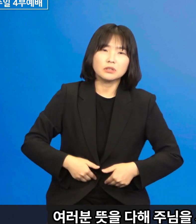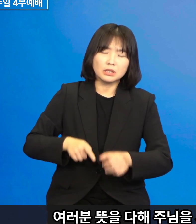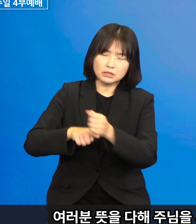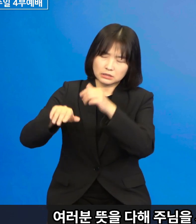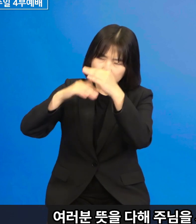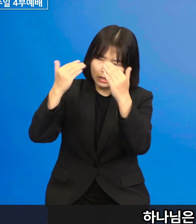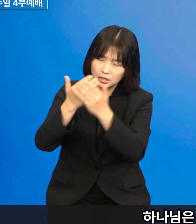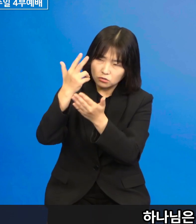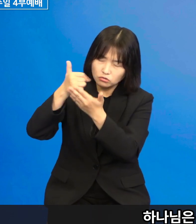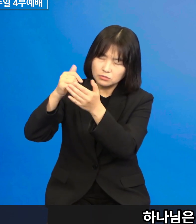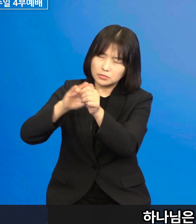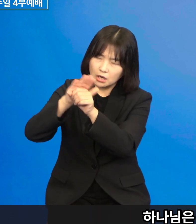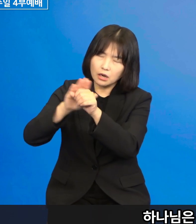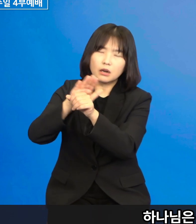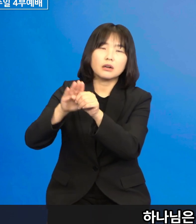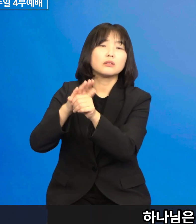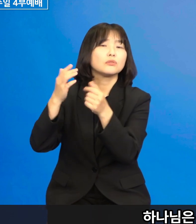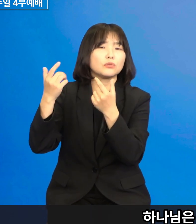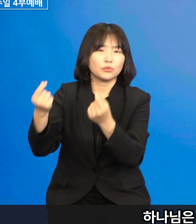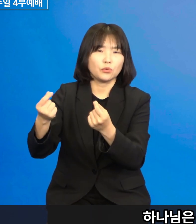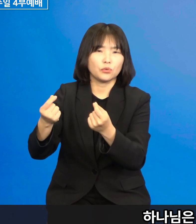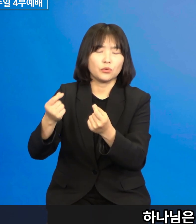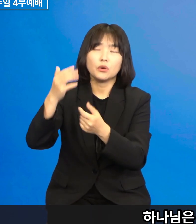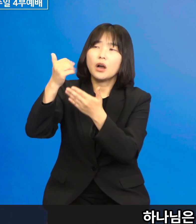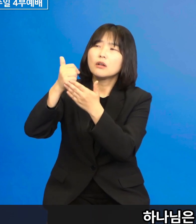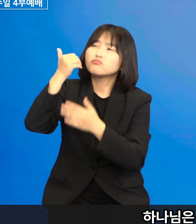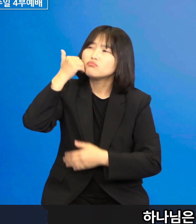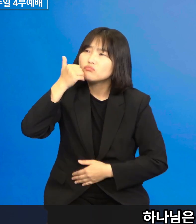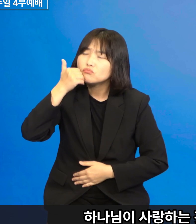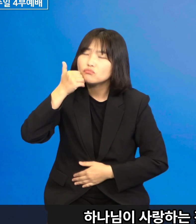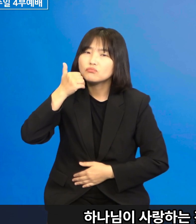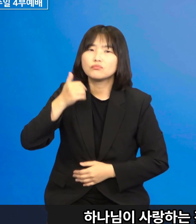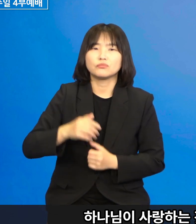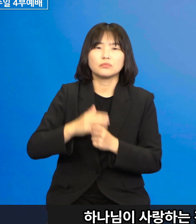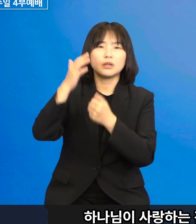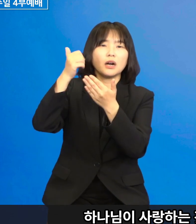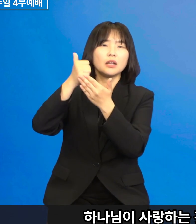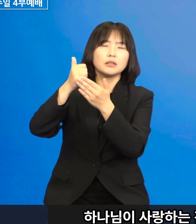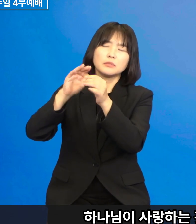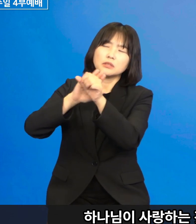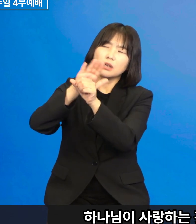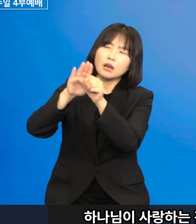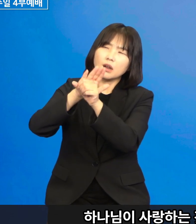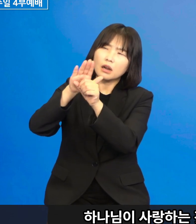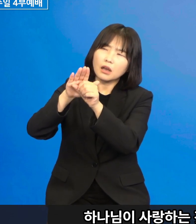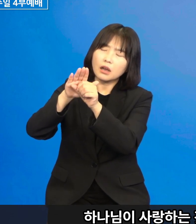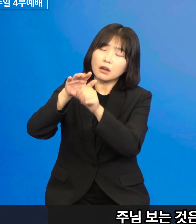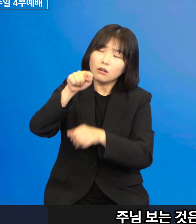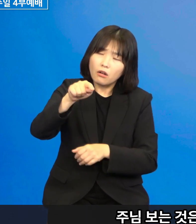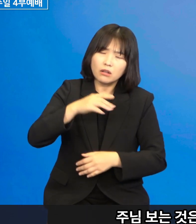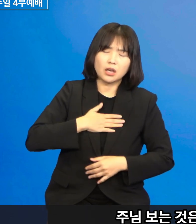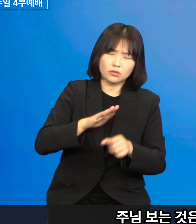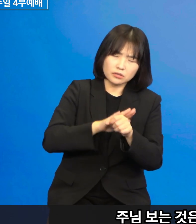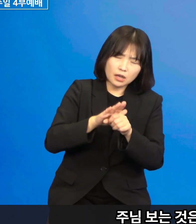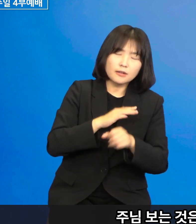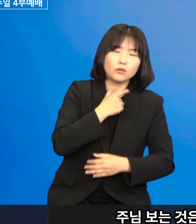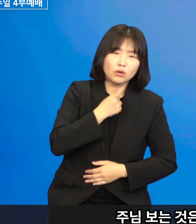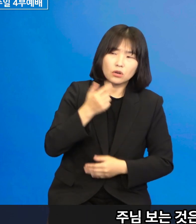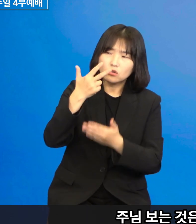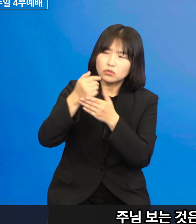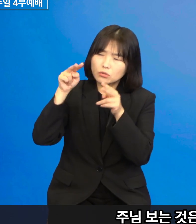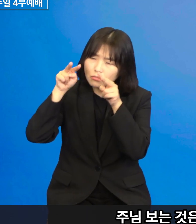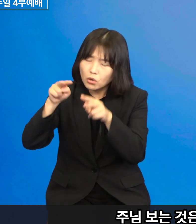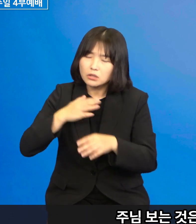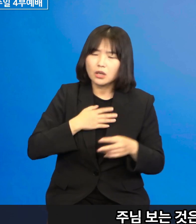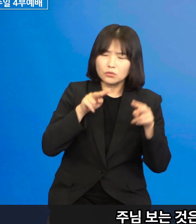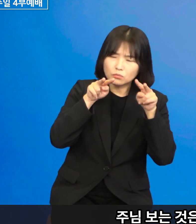바로 그런 거예요. 하나님이 어떤 분이신지, 하나님이 사랑하는 것을 나도 사랑하기를 원하고, 주님이 보는 것을 나도 보기를